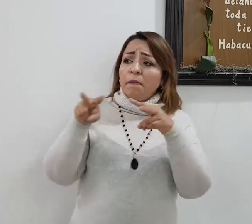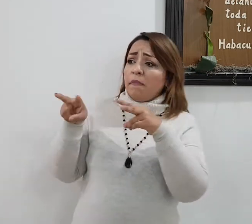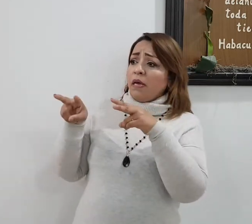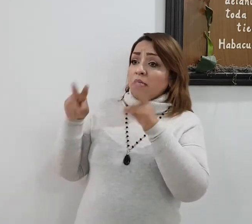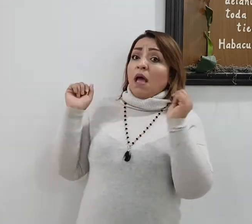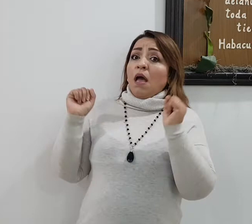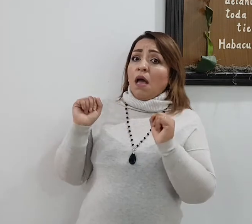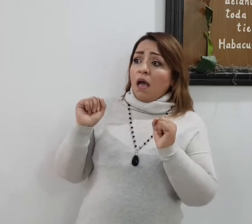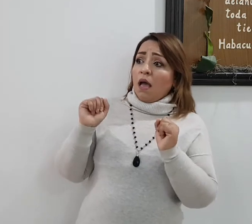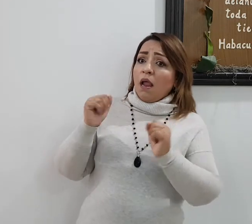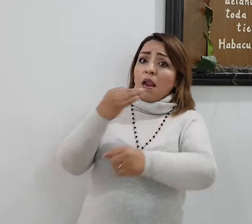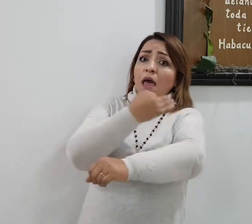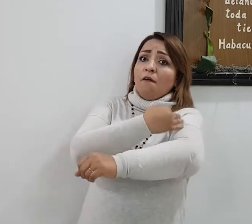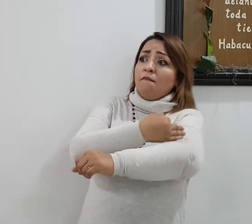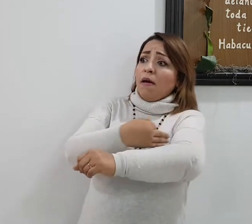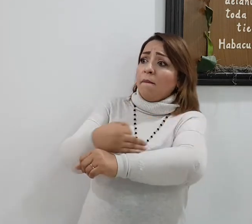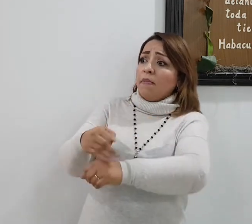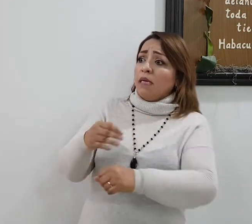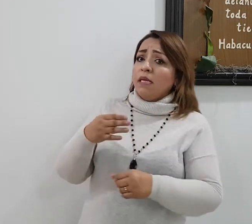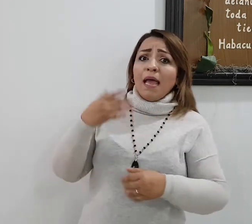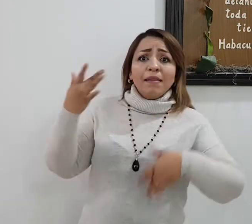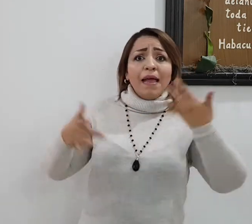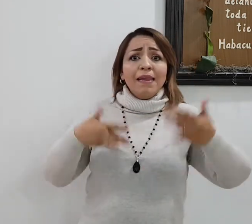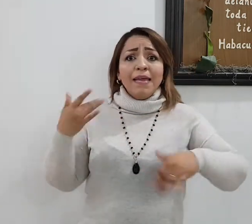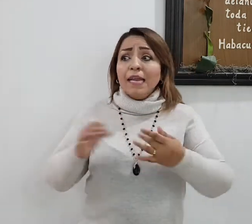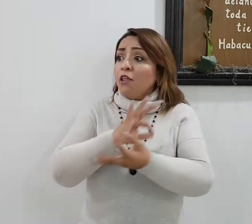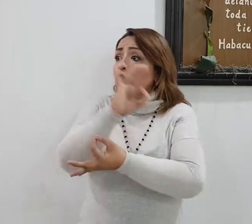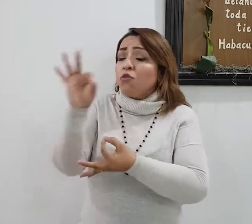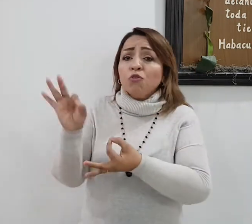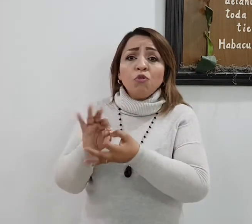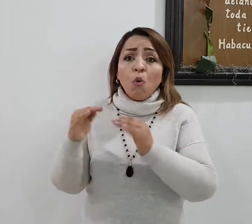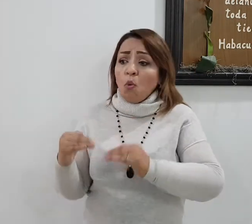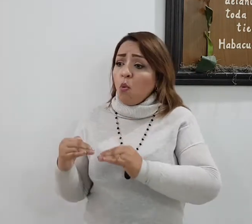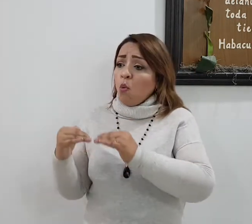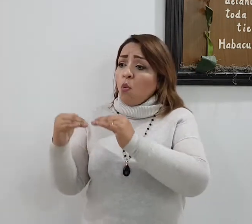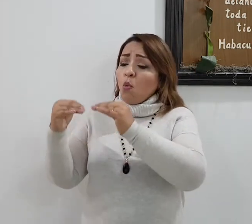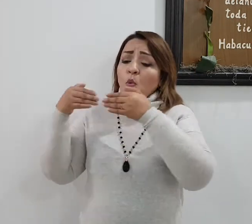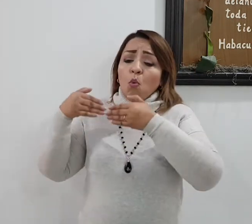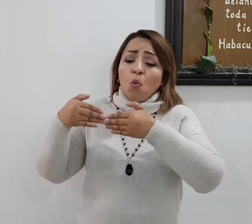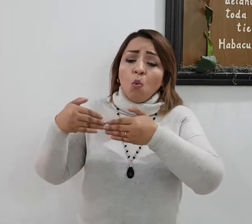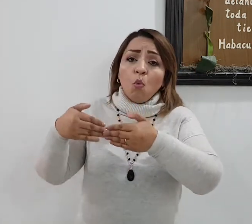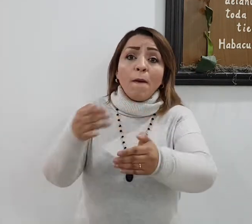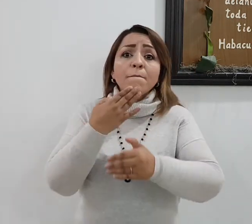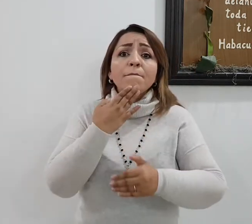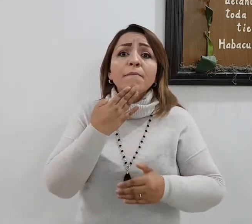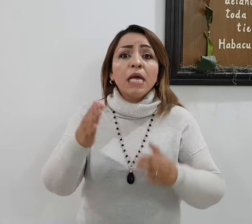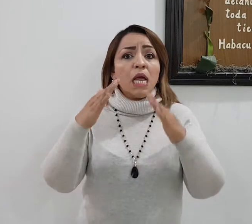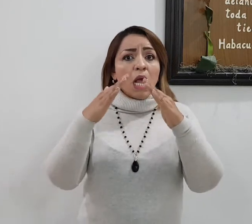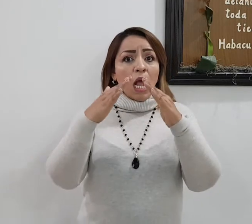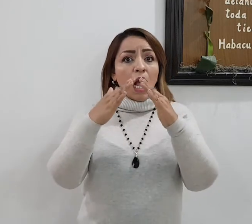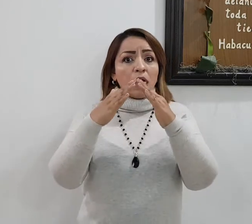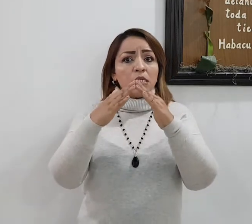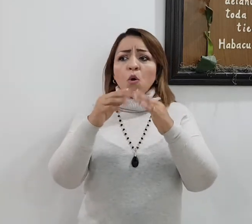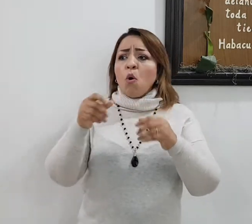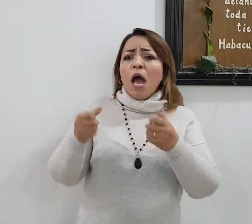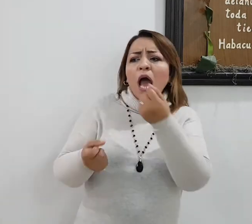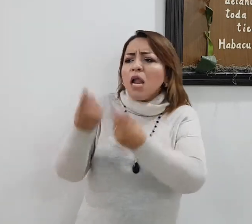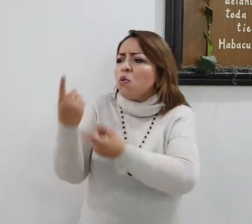a remodelar su casa, otro decidió y compró una casa en un lugar mejor todavía. Y usted empieza a